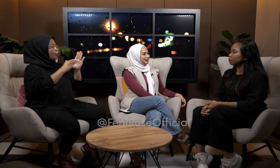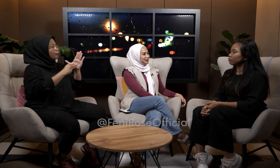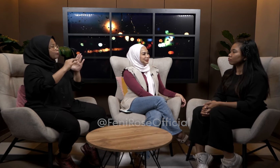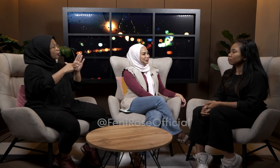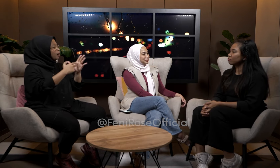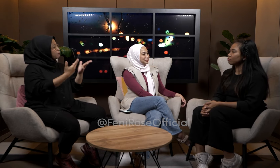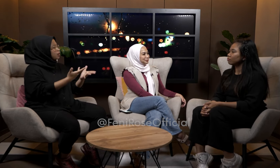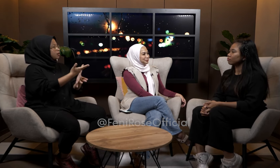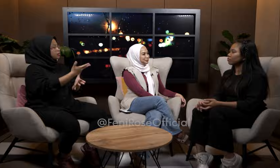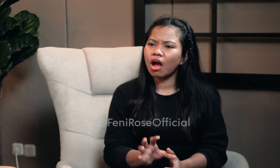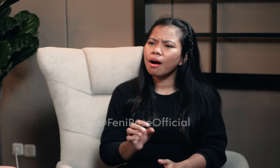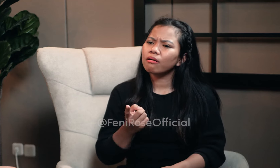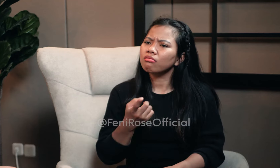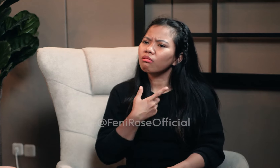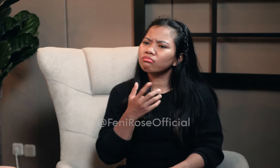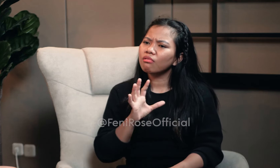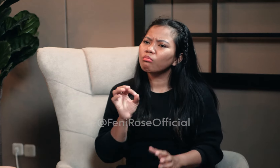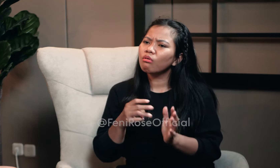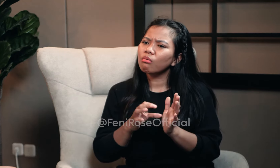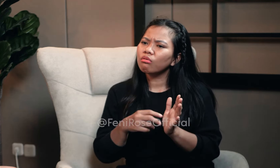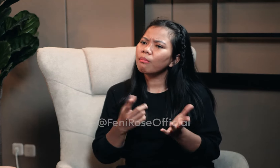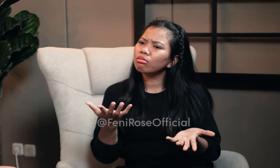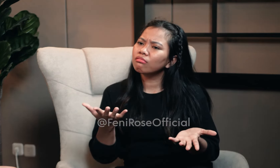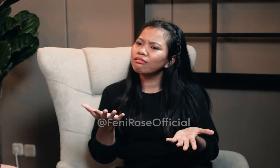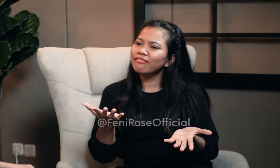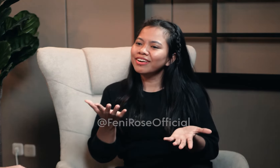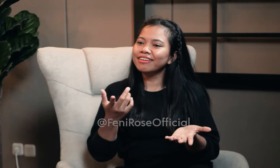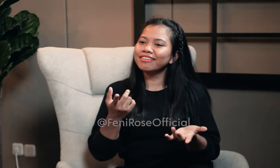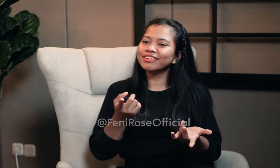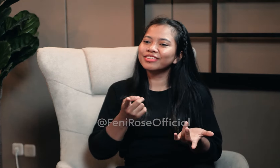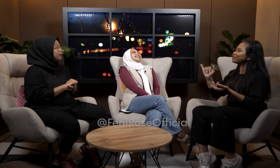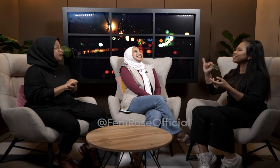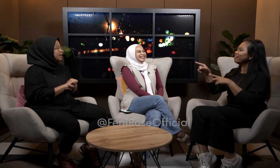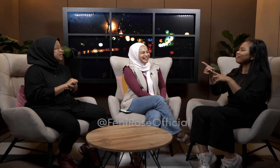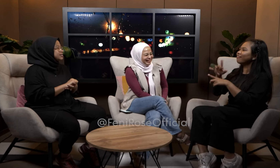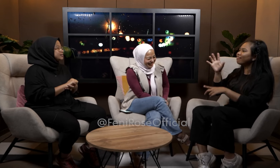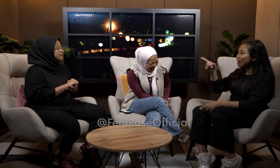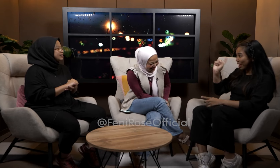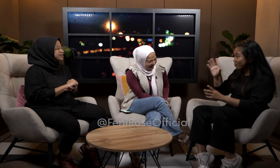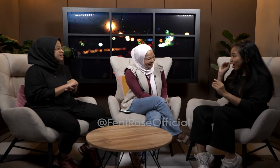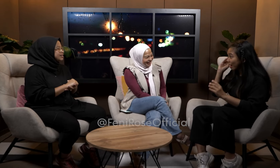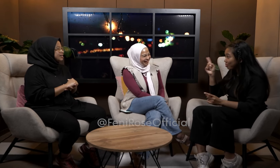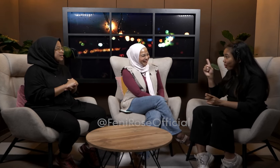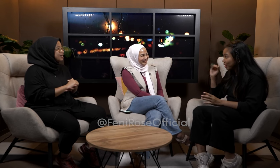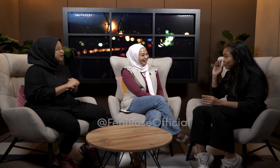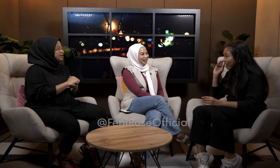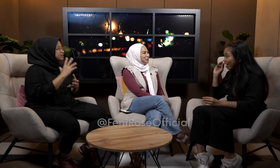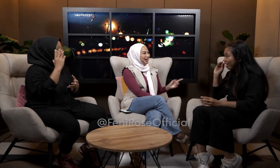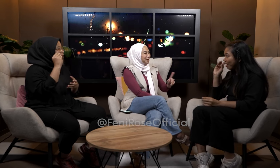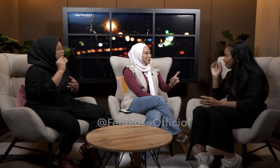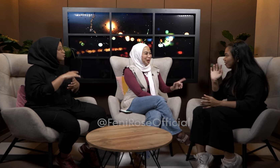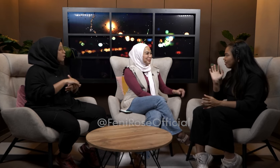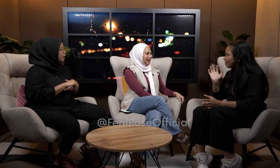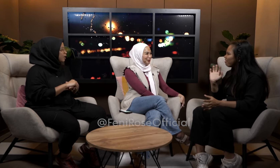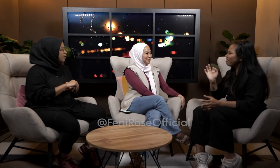omon apa menterjemahkan itu saya sendiri enggak tahu Mbak om-omon itu apa seperti itu bukan kamu bukan bagian kamu